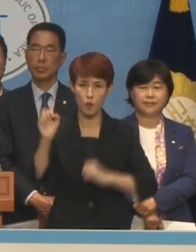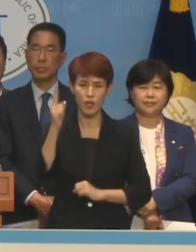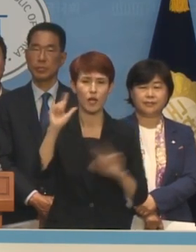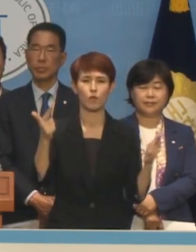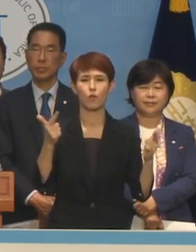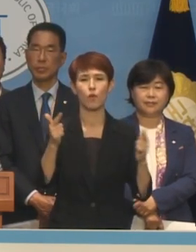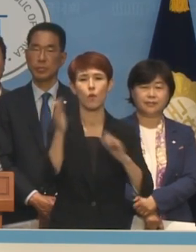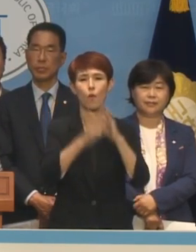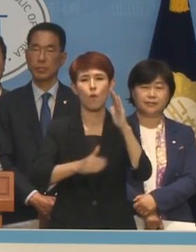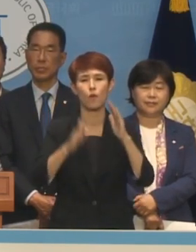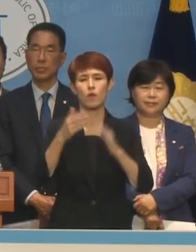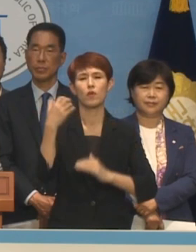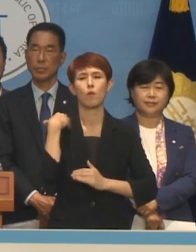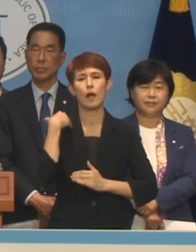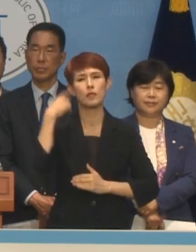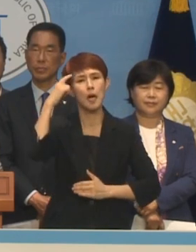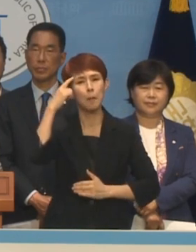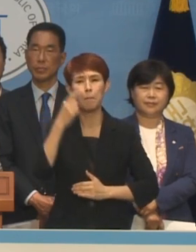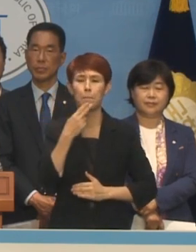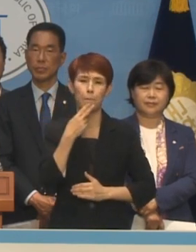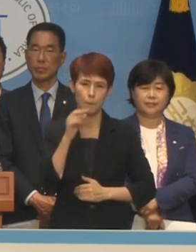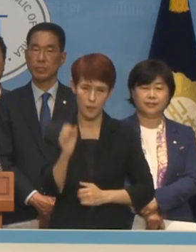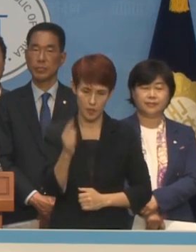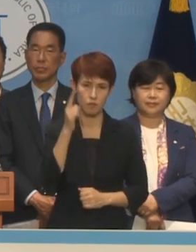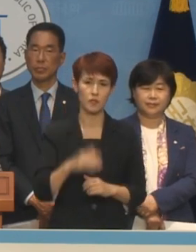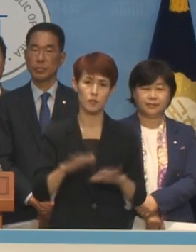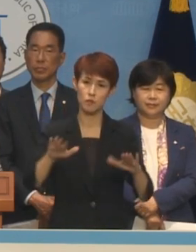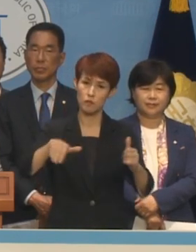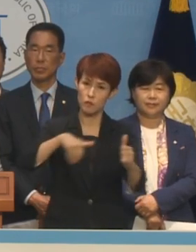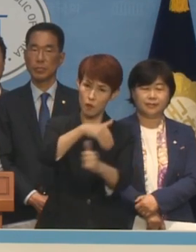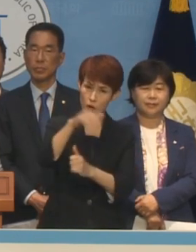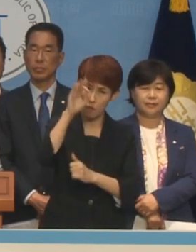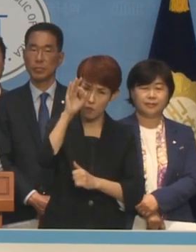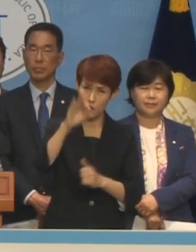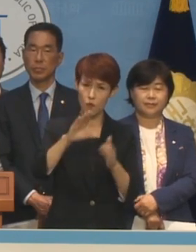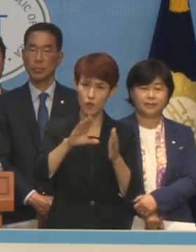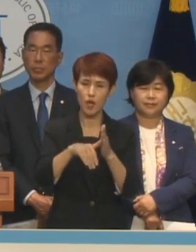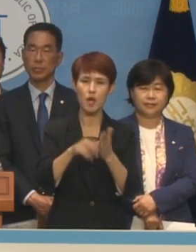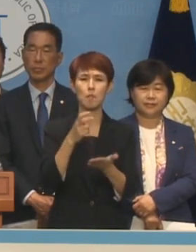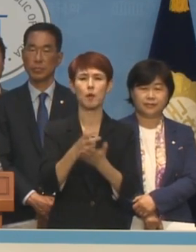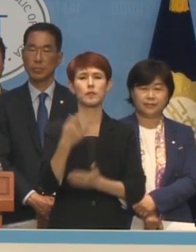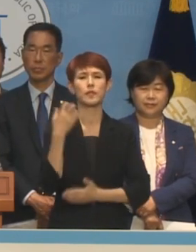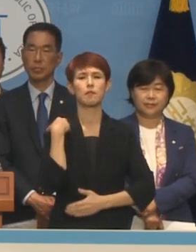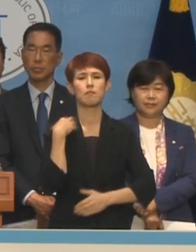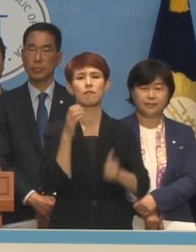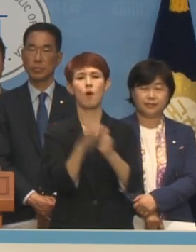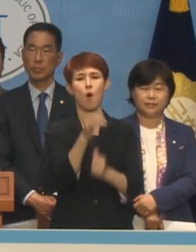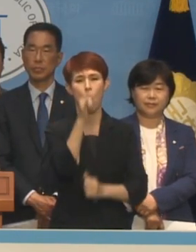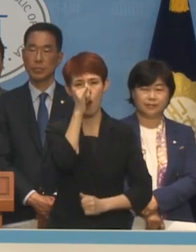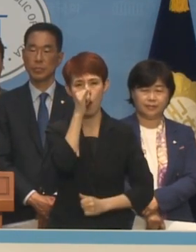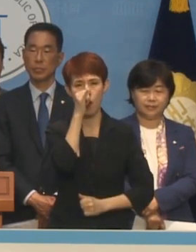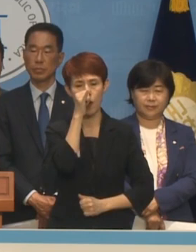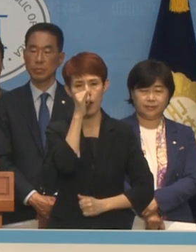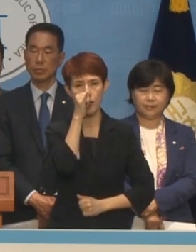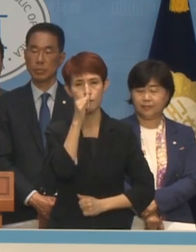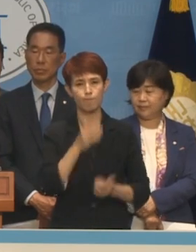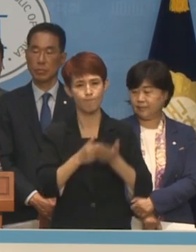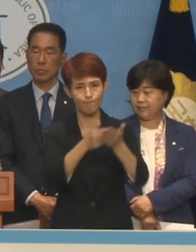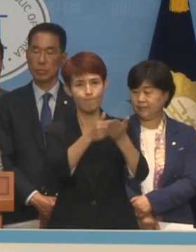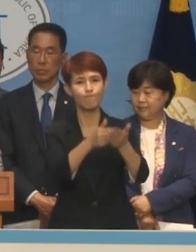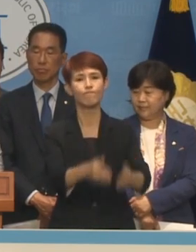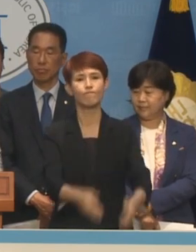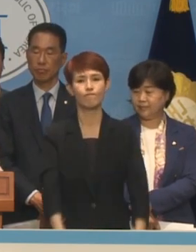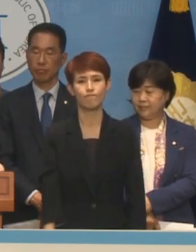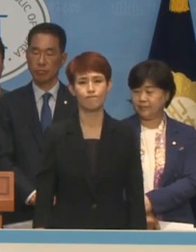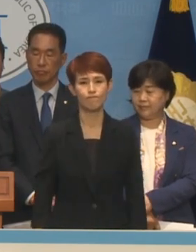역할에 대한 인식이 없었기 때문입니다. 현재의 상황을 그대로 밀어붙인다면 법적 책임도 지게 될 것이라는 점을 다시 한번